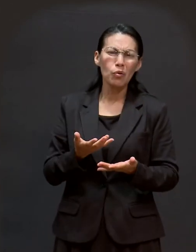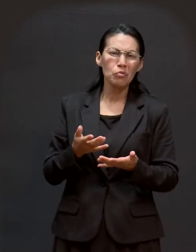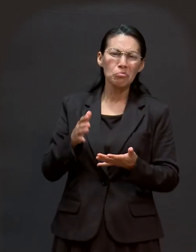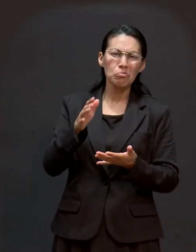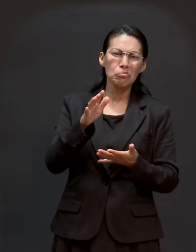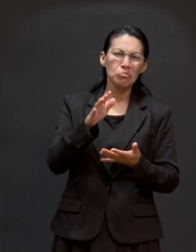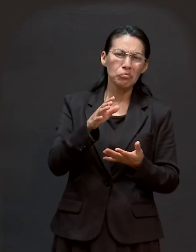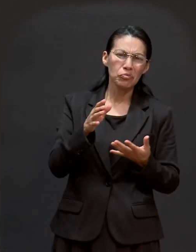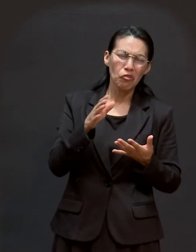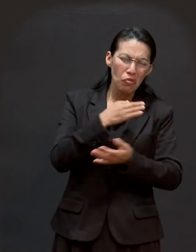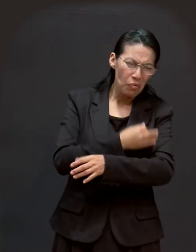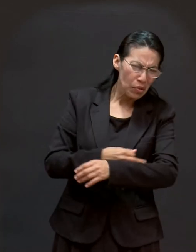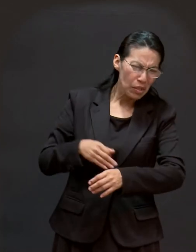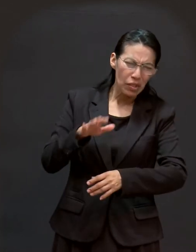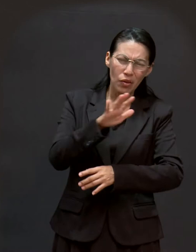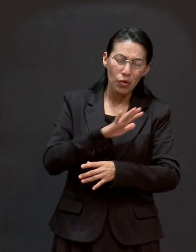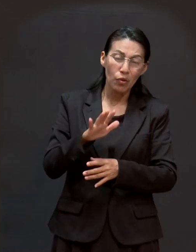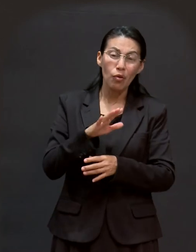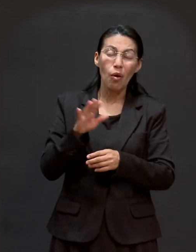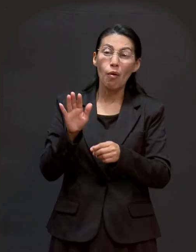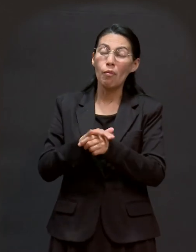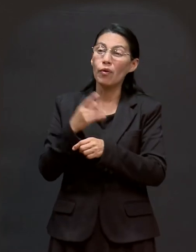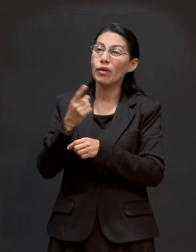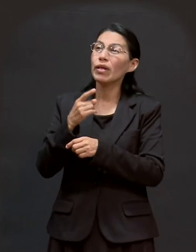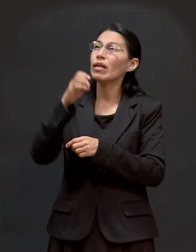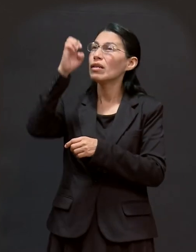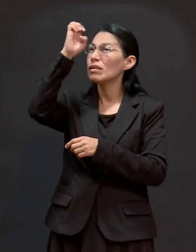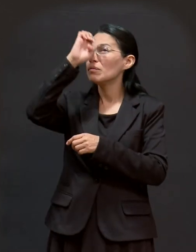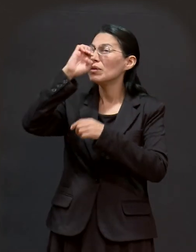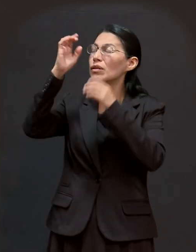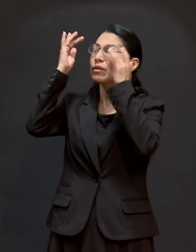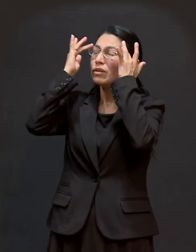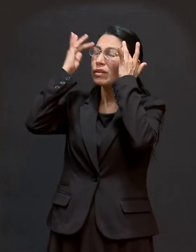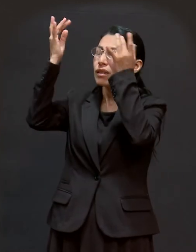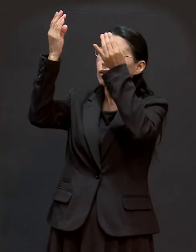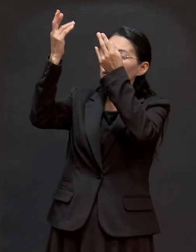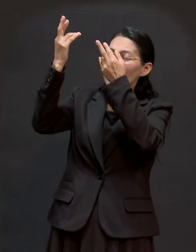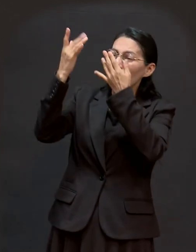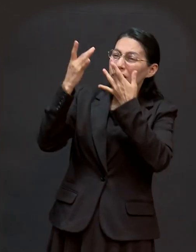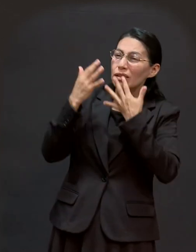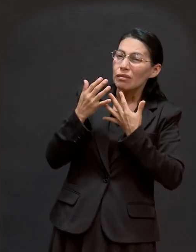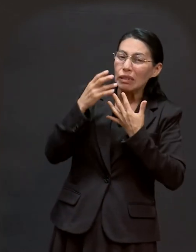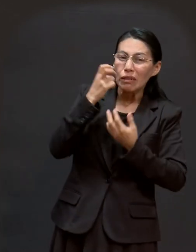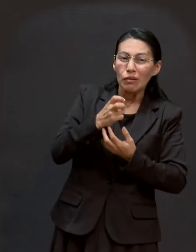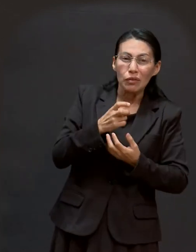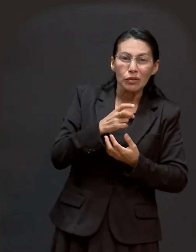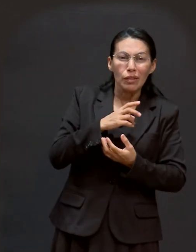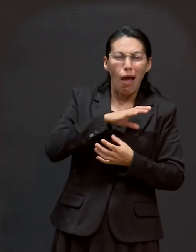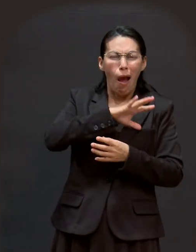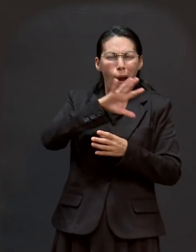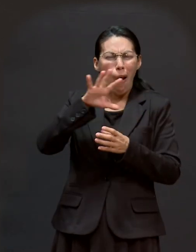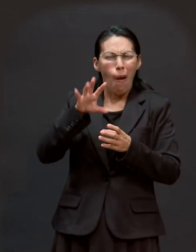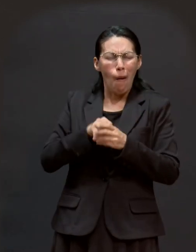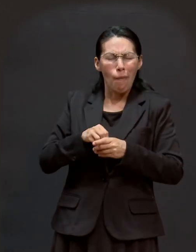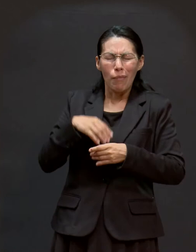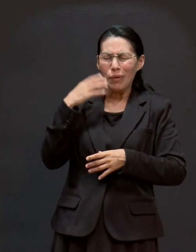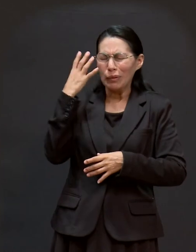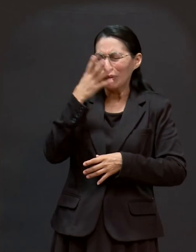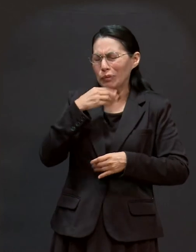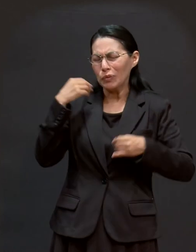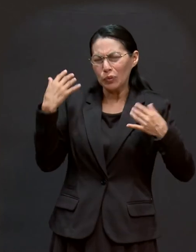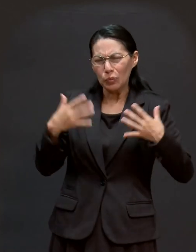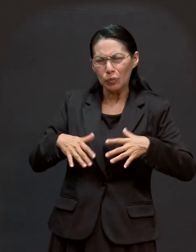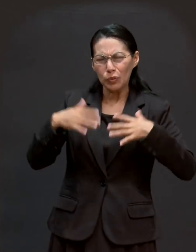espíritu santo recibimos plenitud de vida en todo y vida eterna